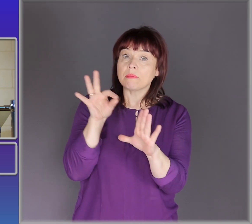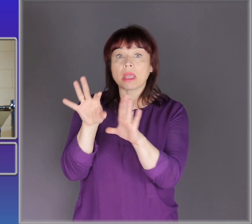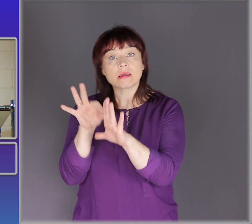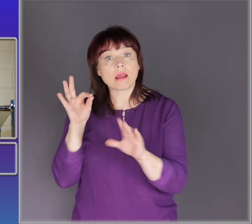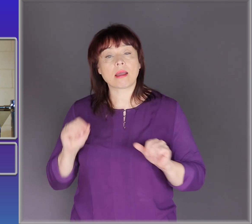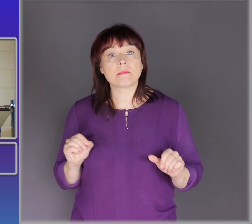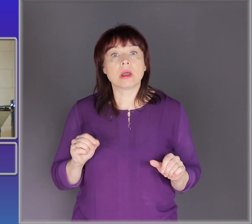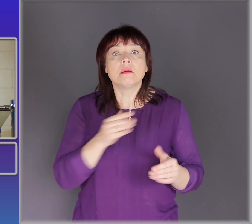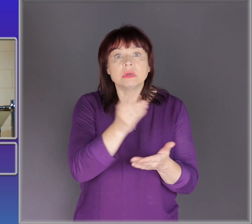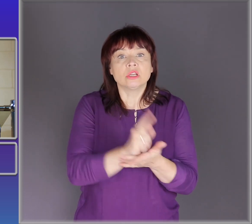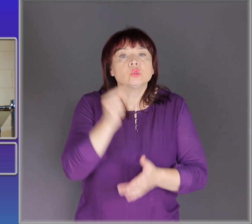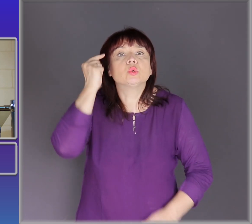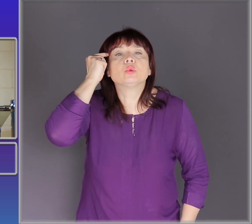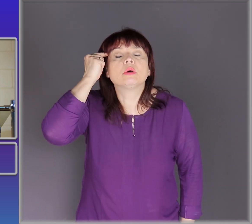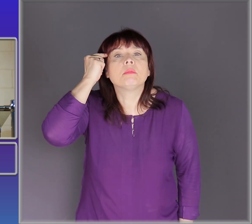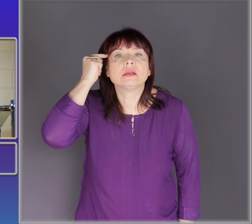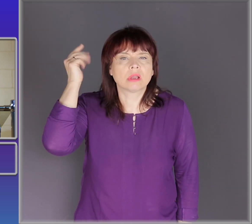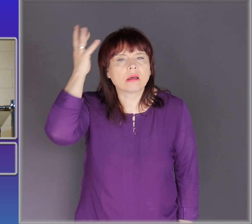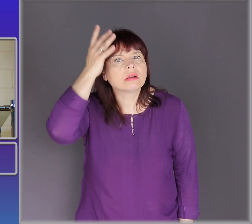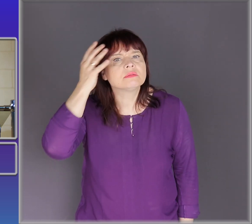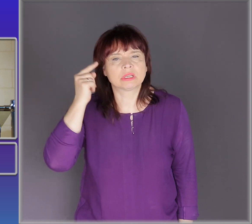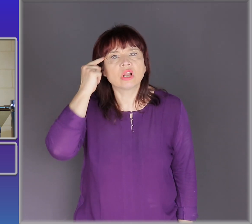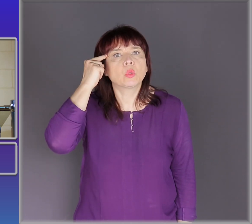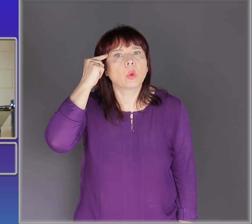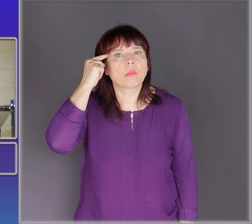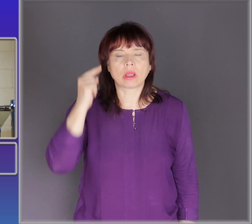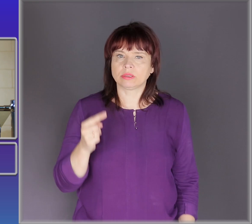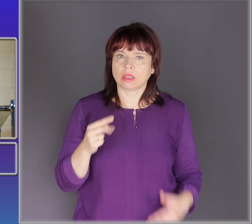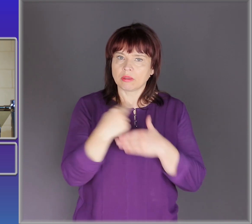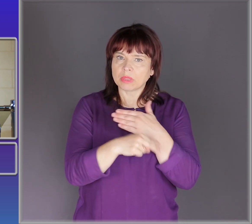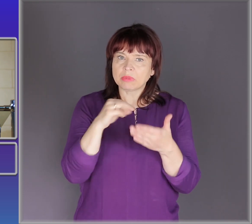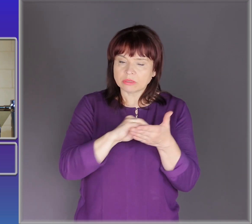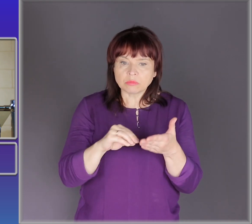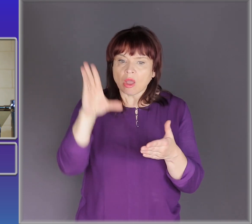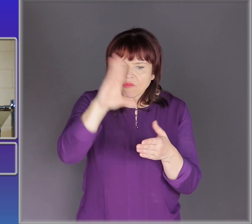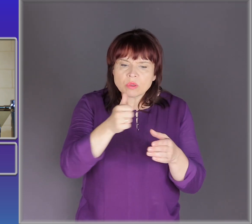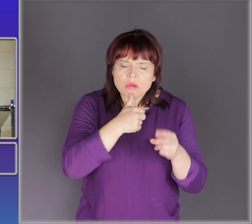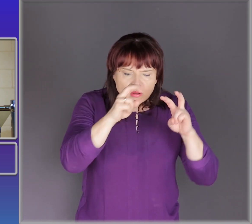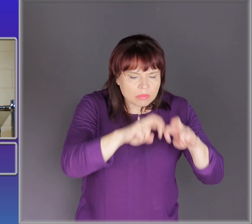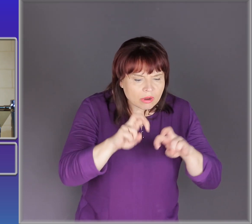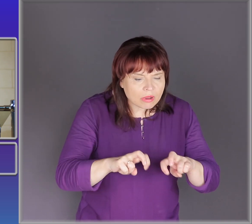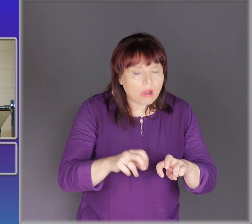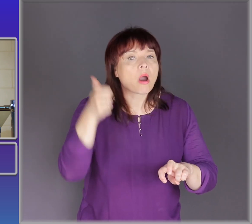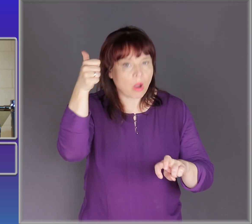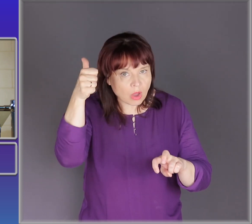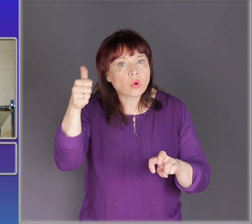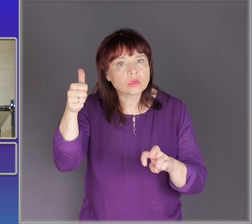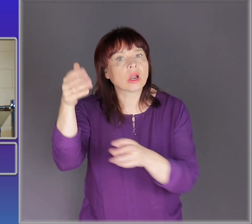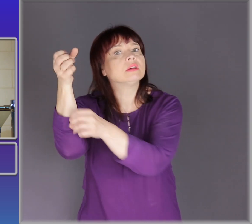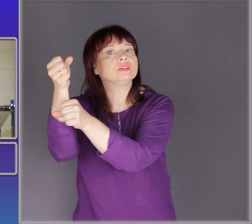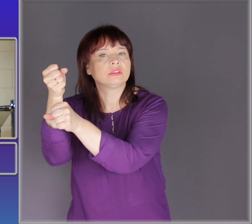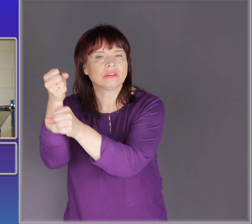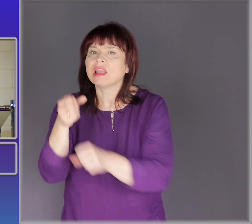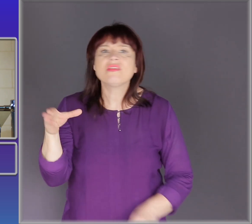избирательными осуждающими писание говорит всю испытываете хорошего держитесь